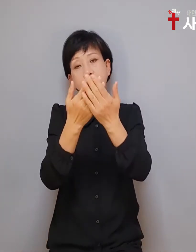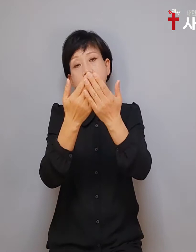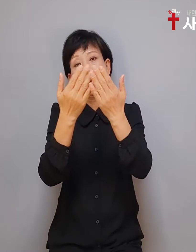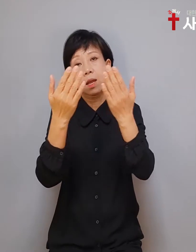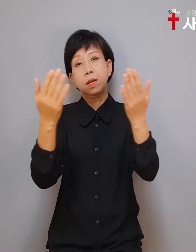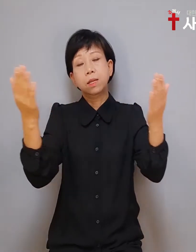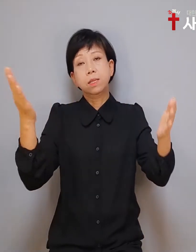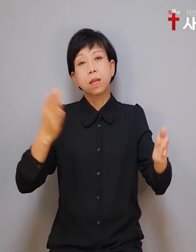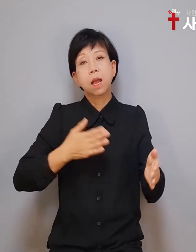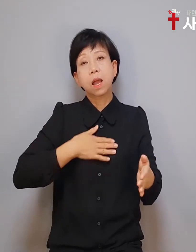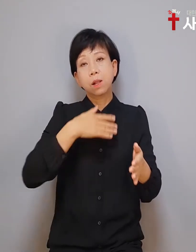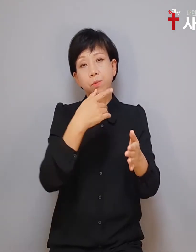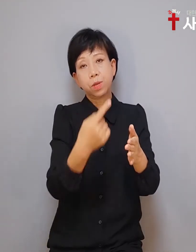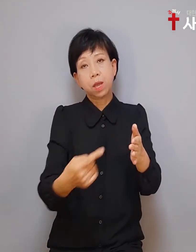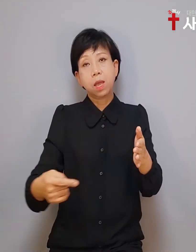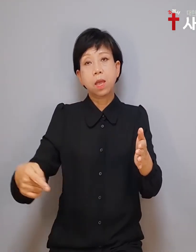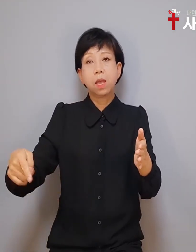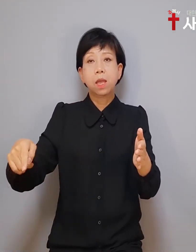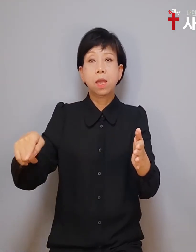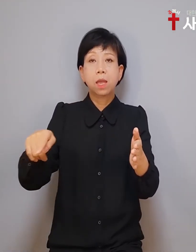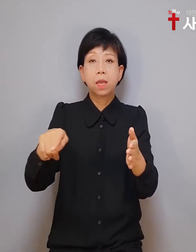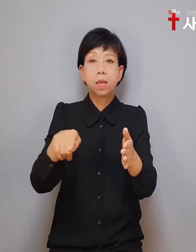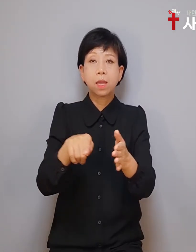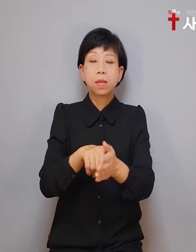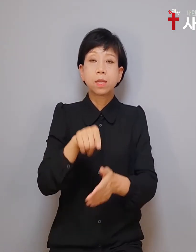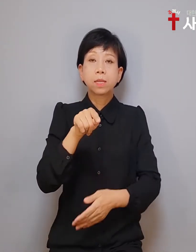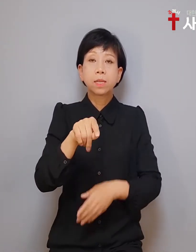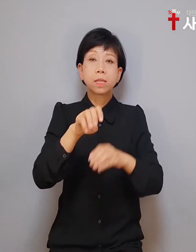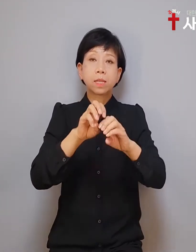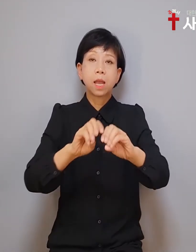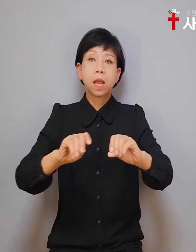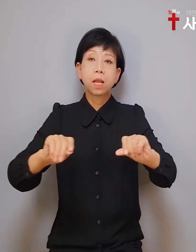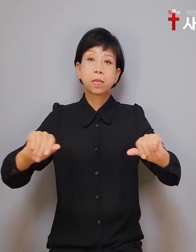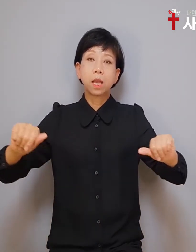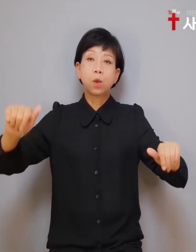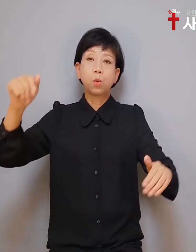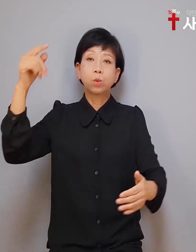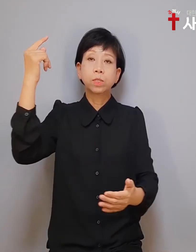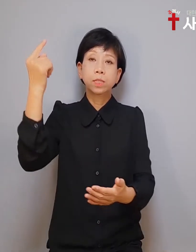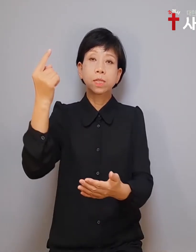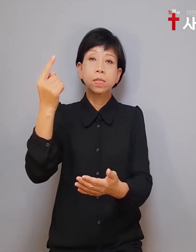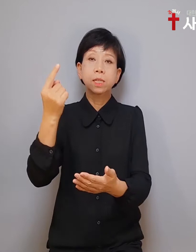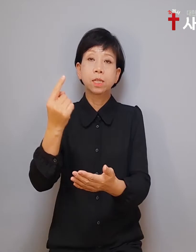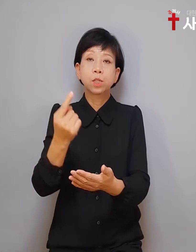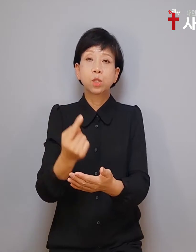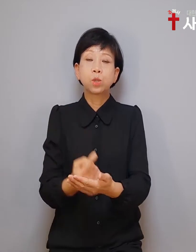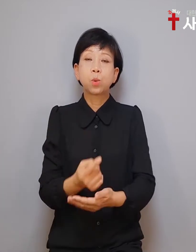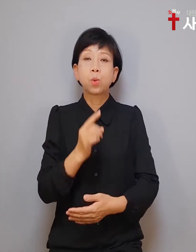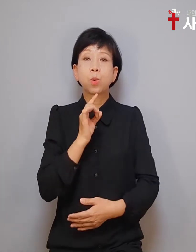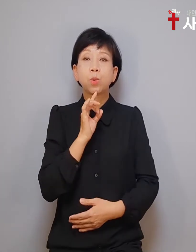사랑합니다. 날 위해 이 땅에 오신